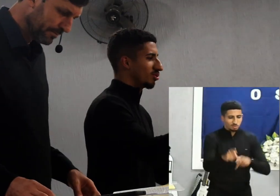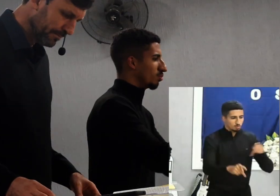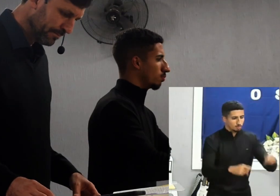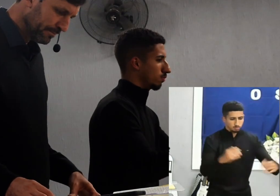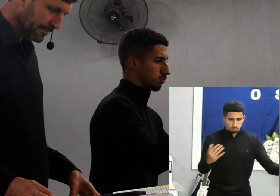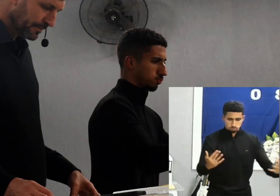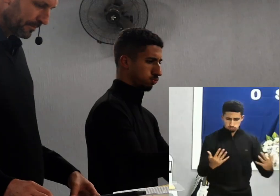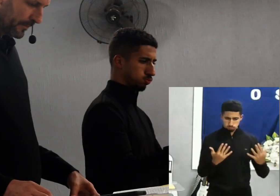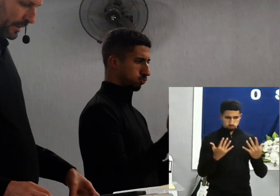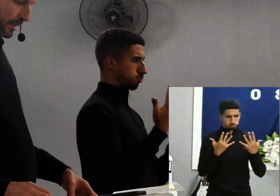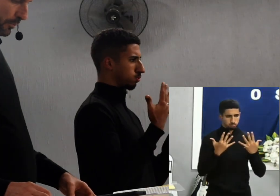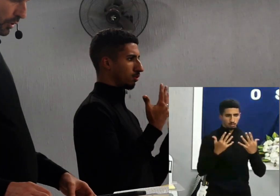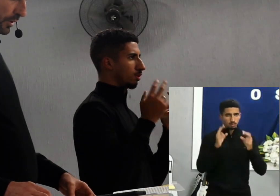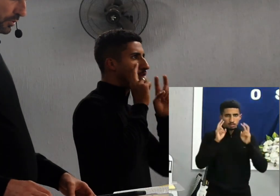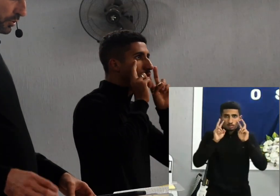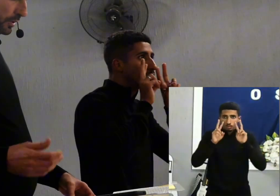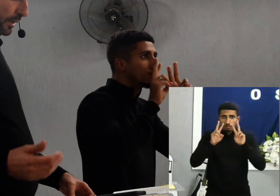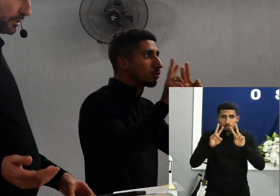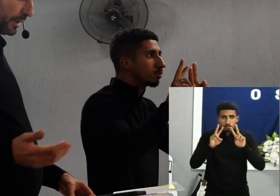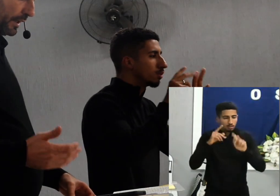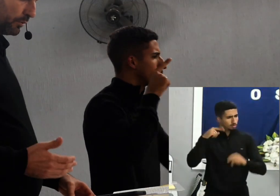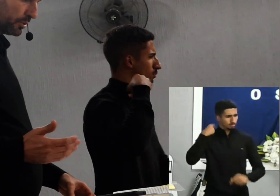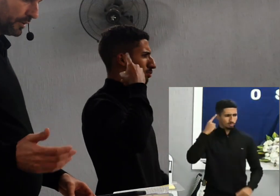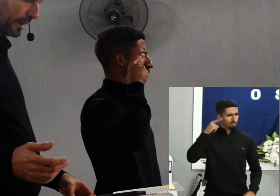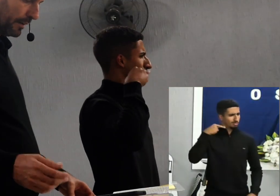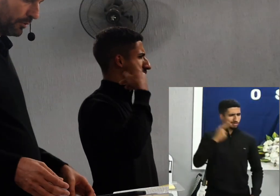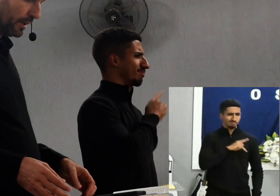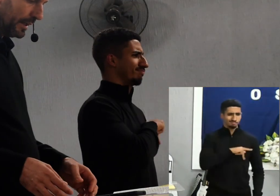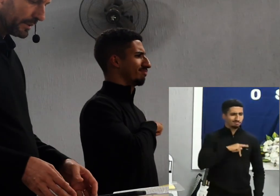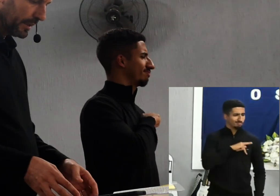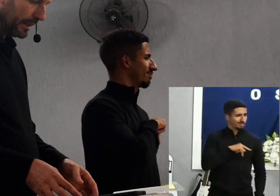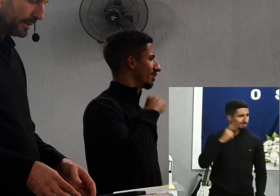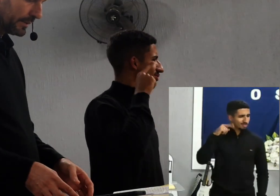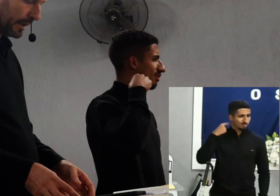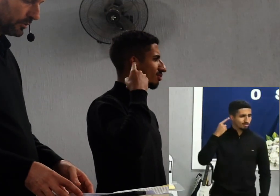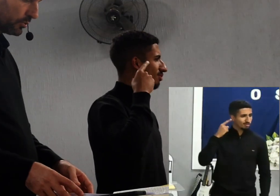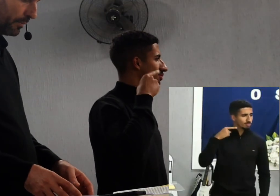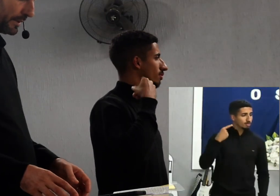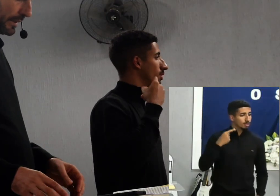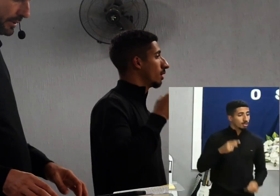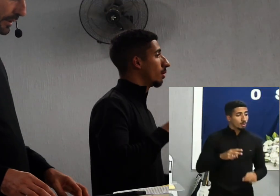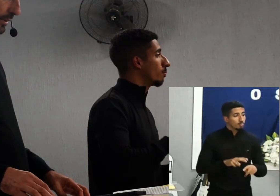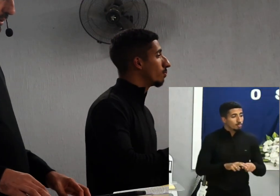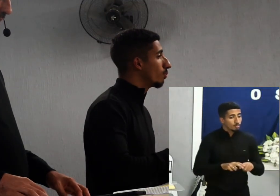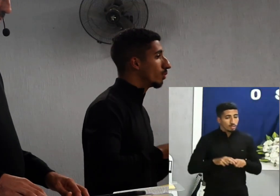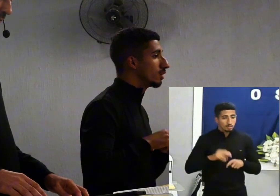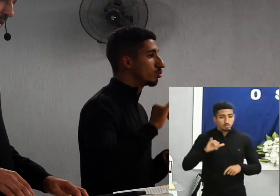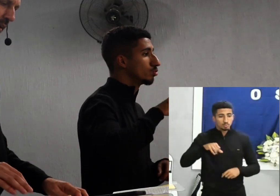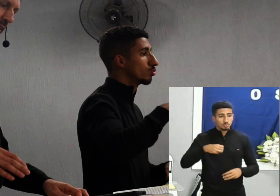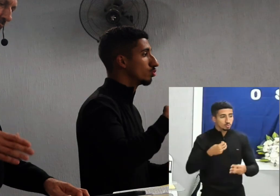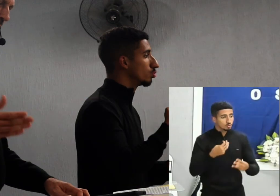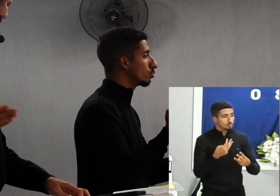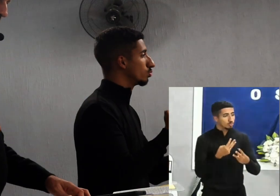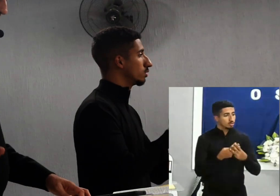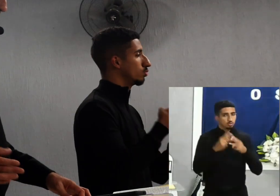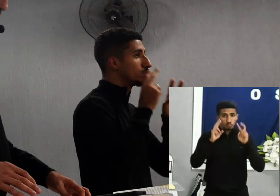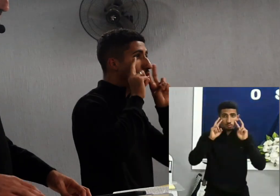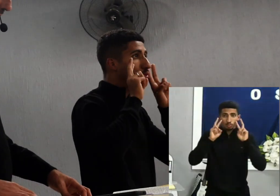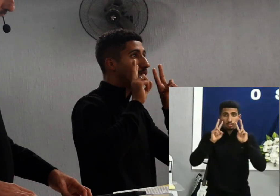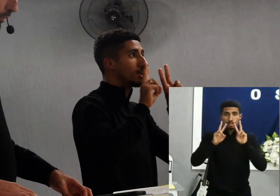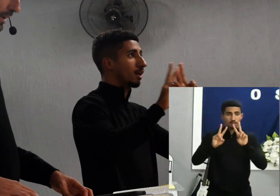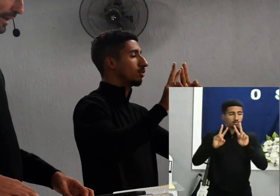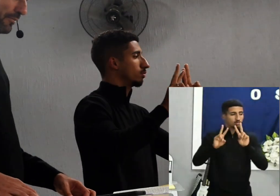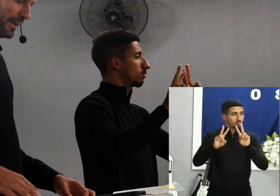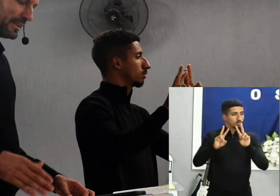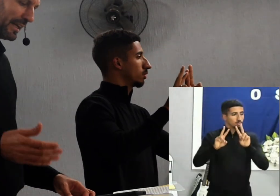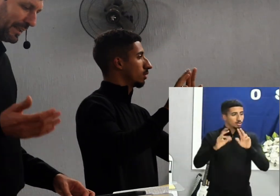falando? Por isso, judeus e gregos ficavam escandalizados com a mensagem cristã. Queridos, mas até hoje,